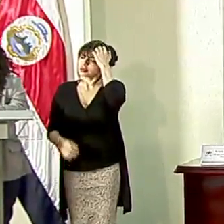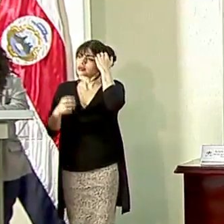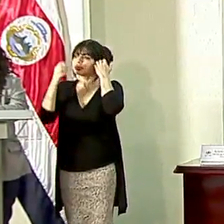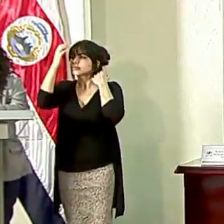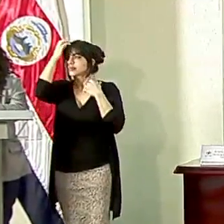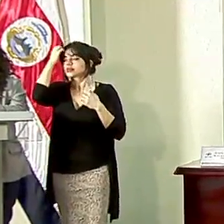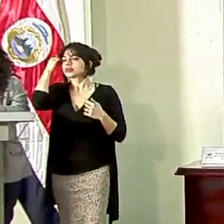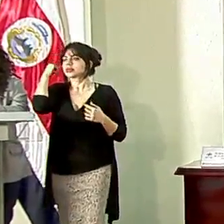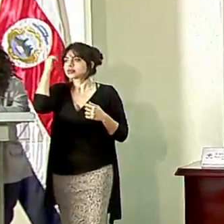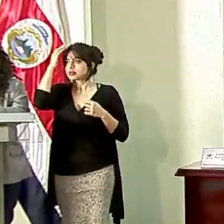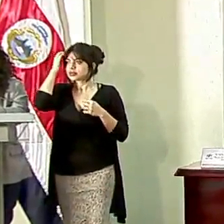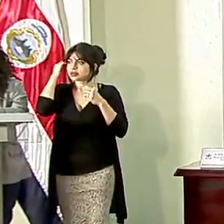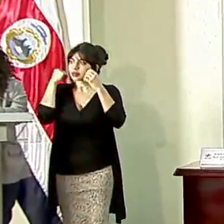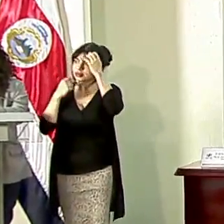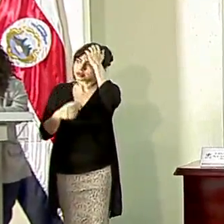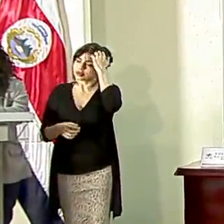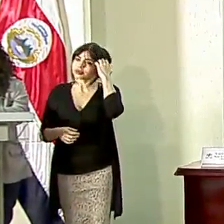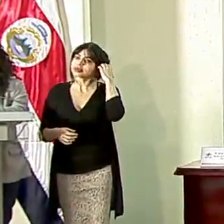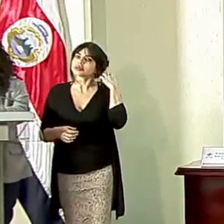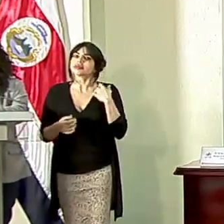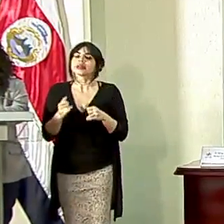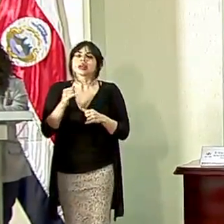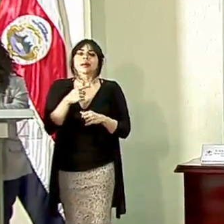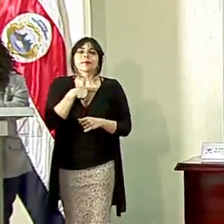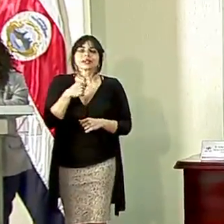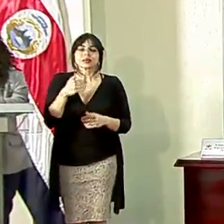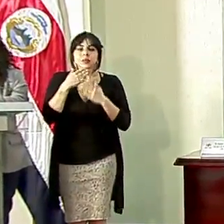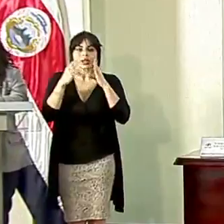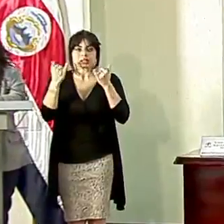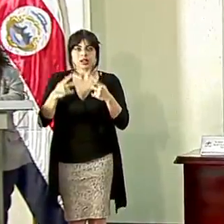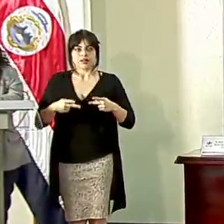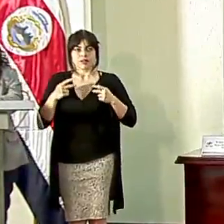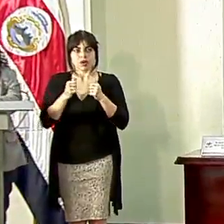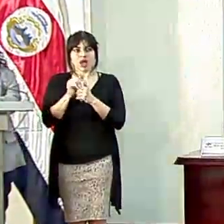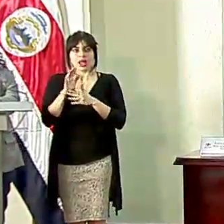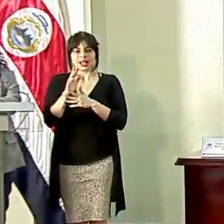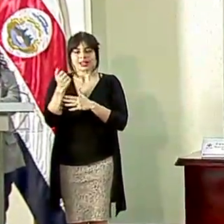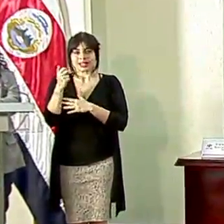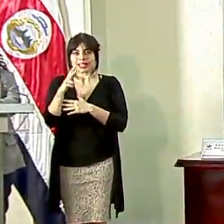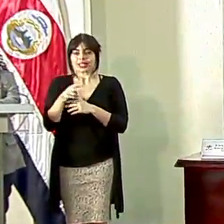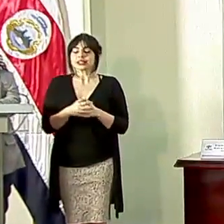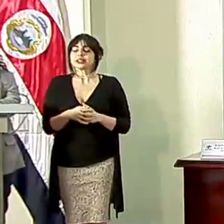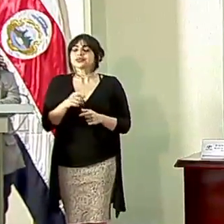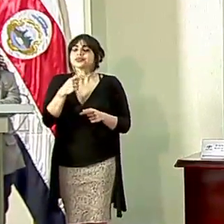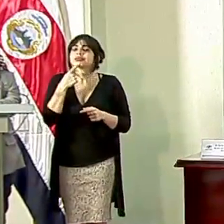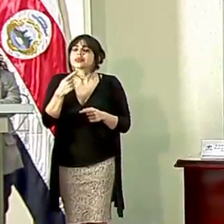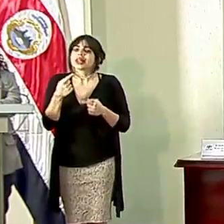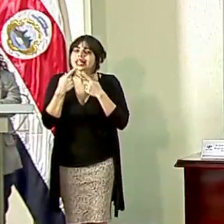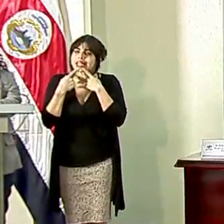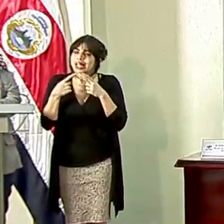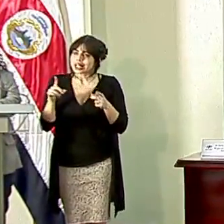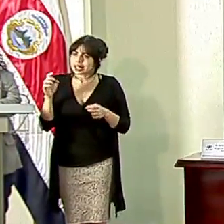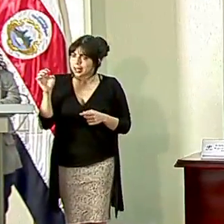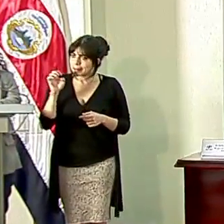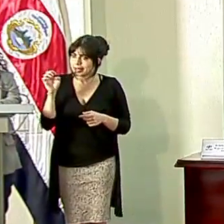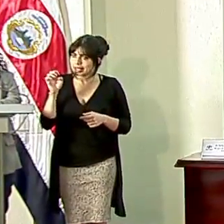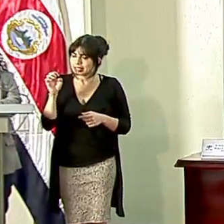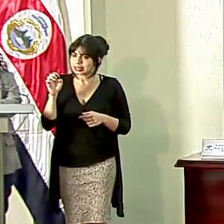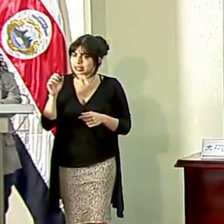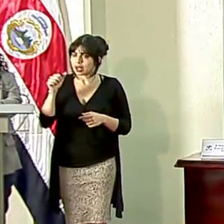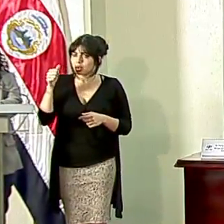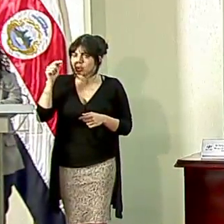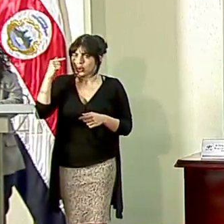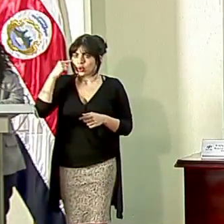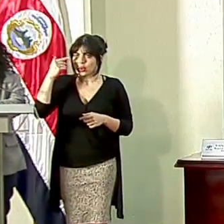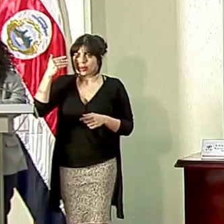Gracias, buenas tardes, presidente. Estamos en vivo para Canal 13. Usted mencionaba que en declaratorias de emergencia en otras